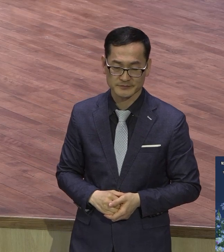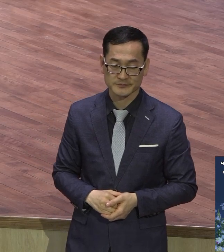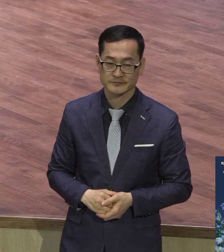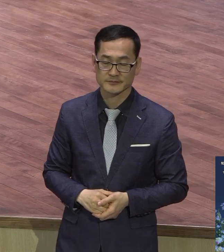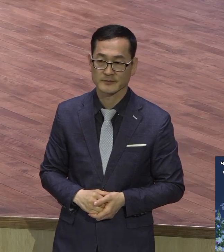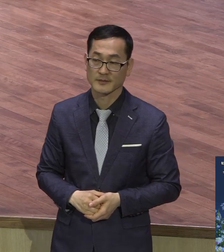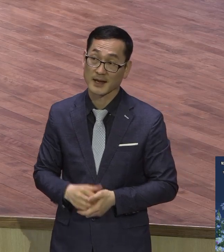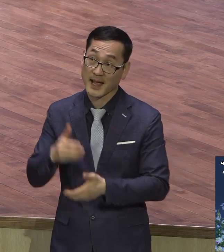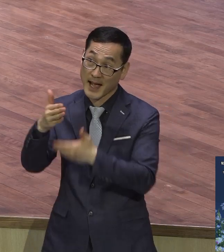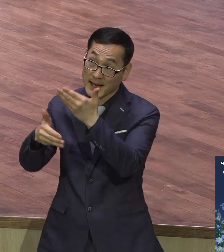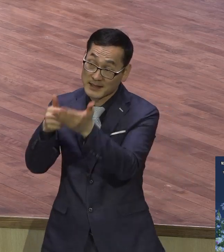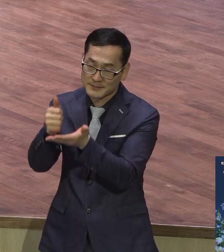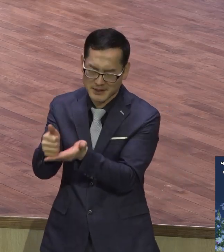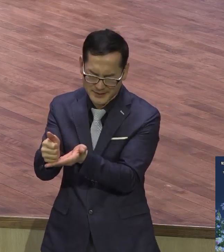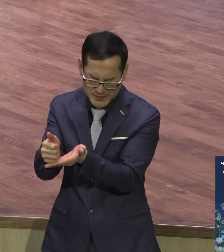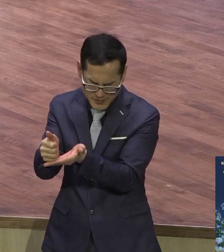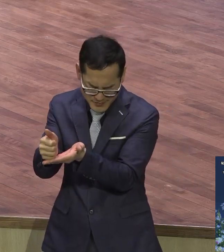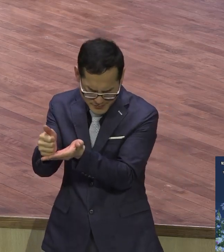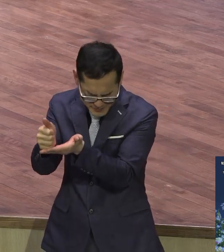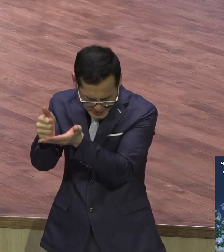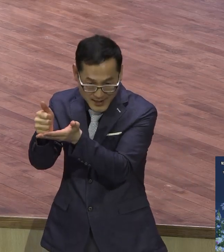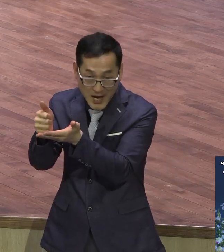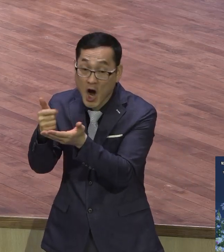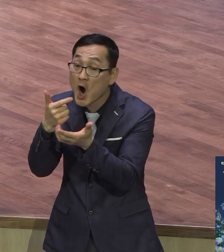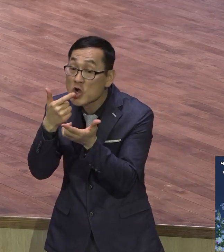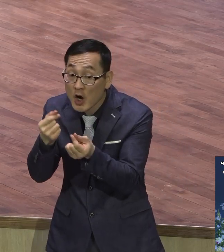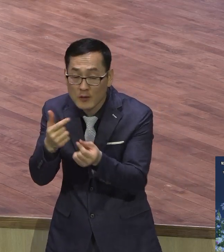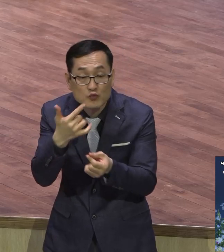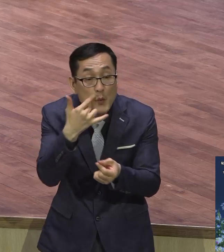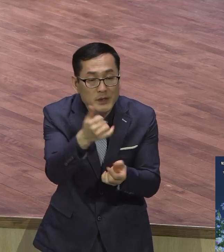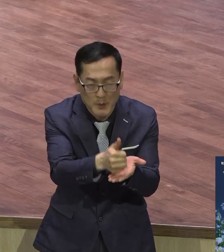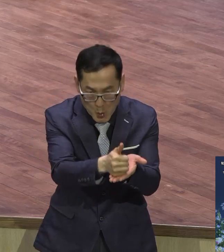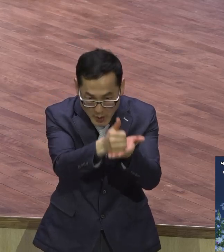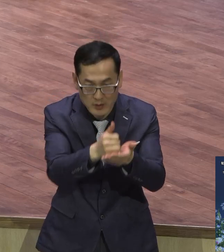하나님을 경외하듯이 부모를 공경하라.